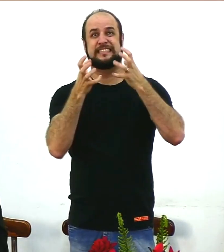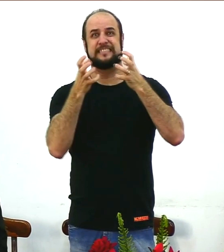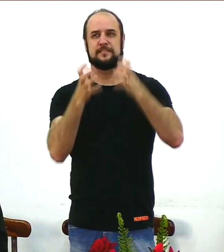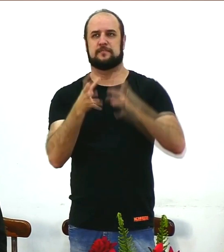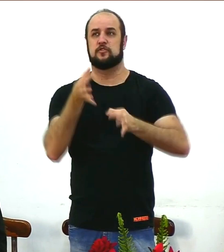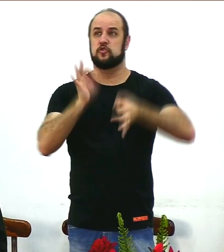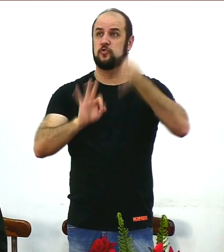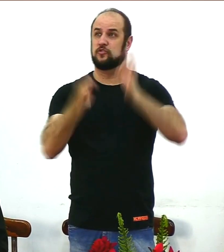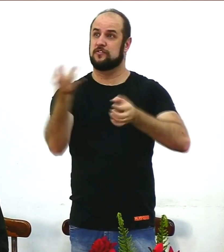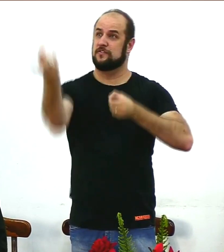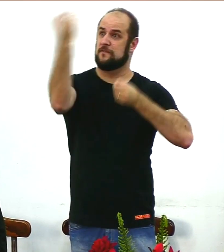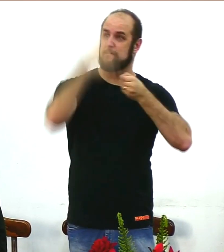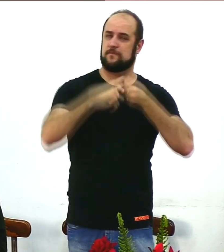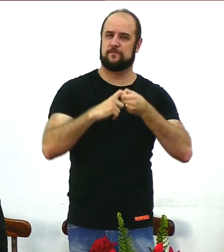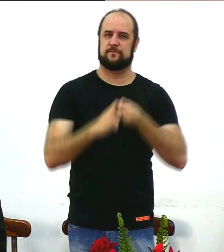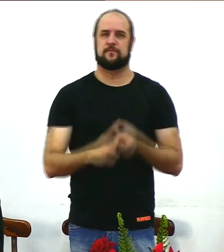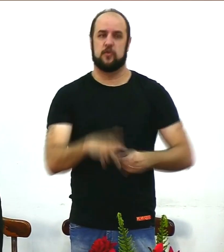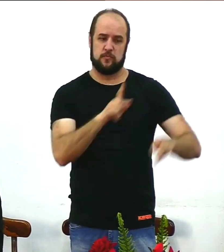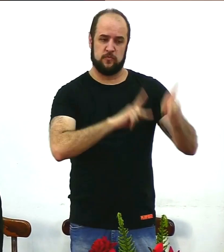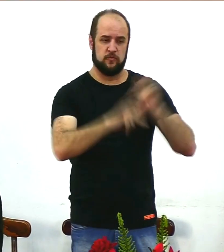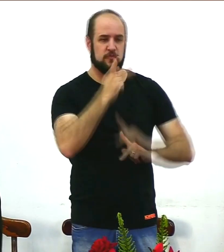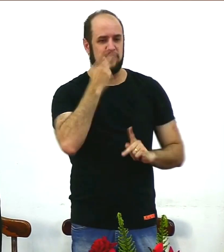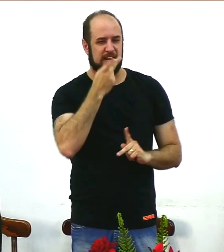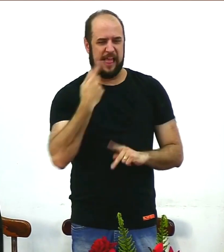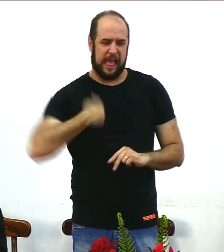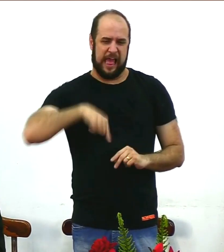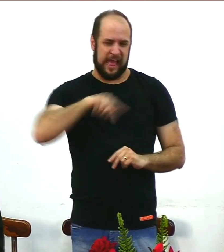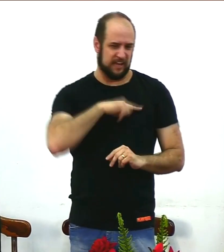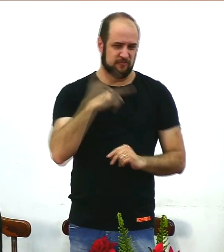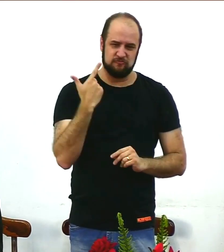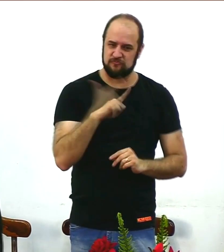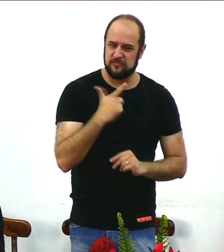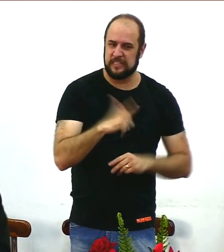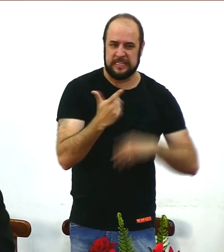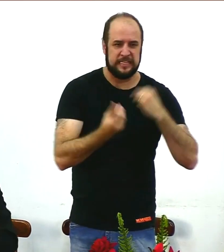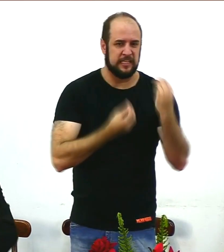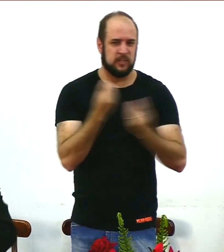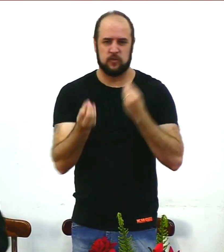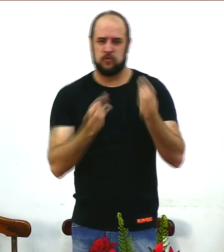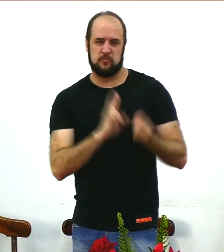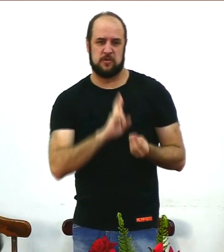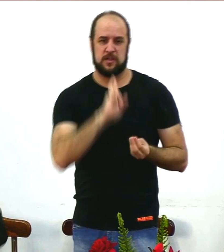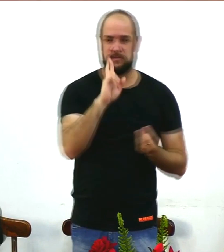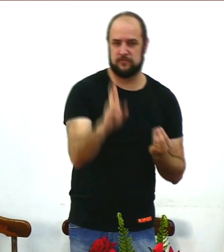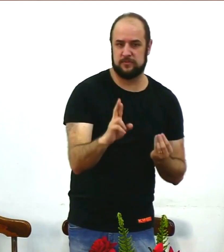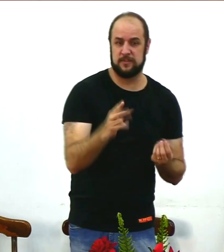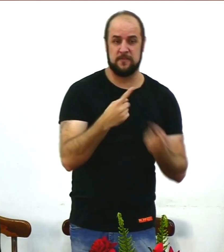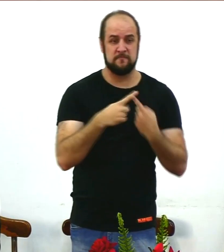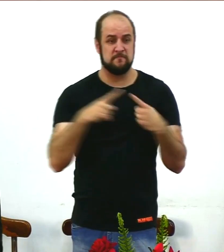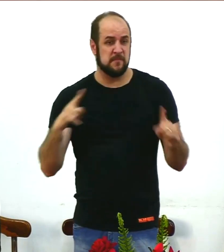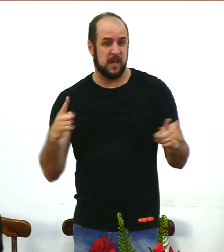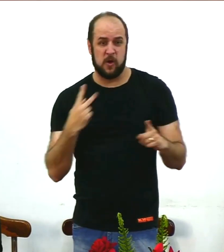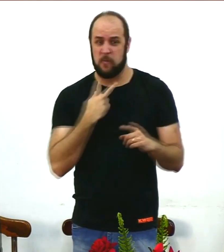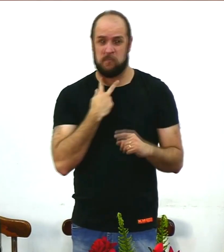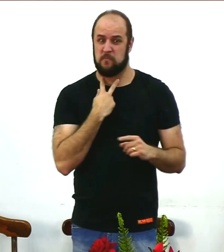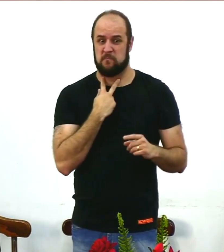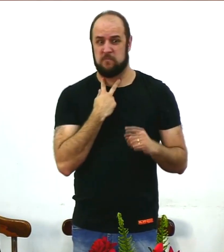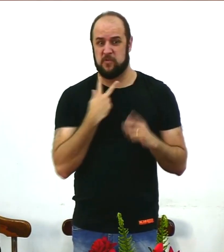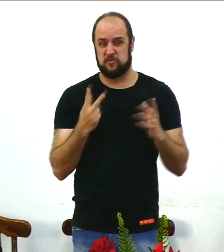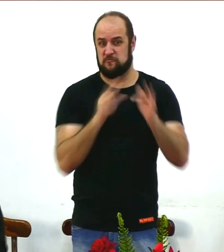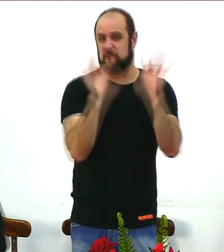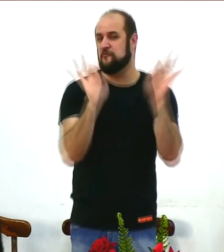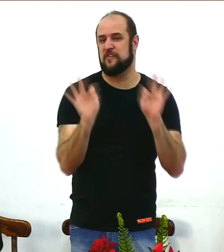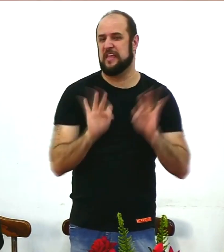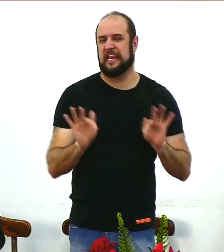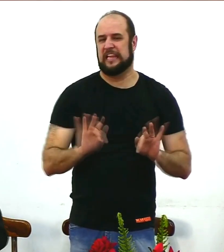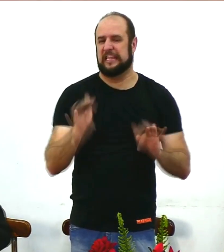causa disso, o salmista, entendendo, faz justiça, Senhor, faz justiça, é que ele clama desse jeito. Deixa eu te